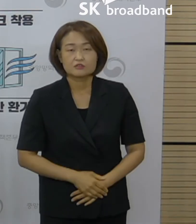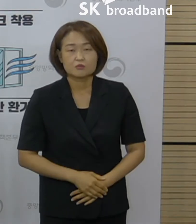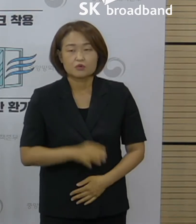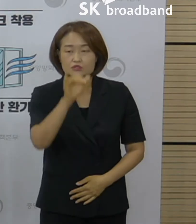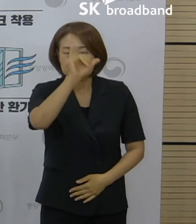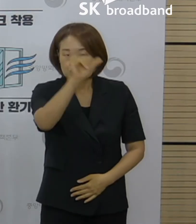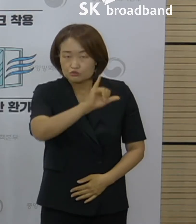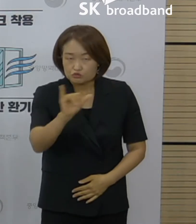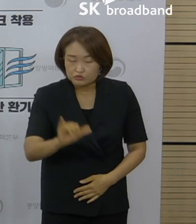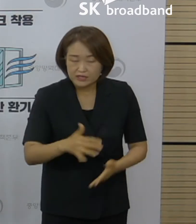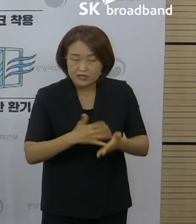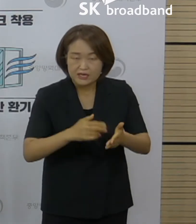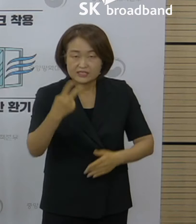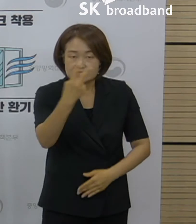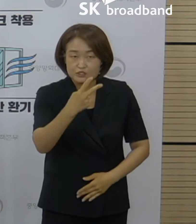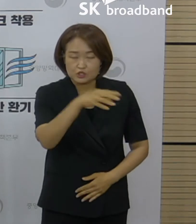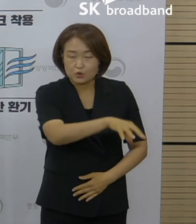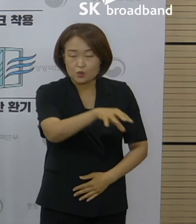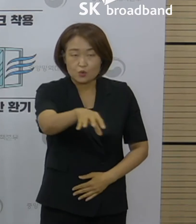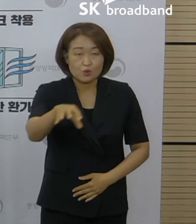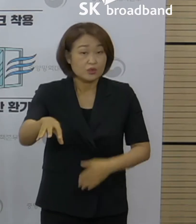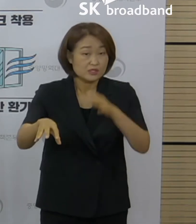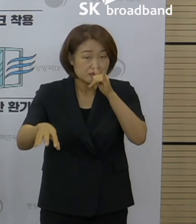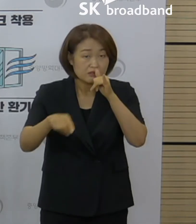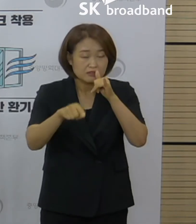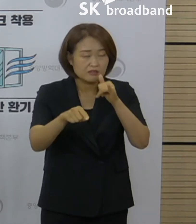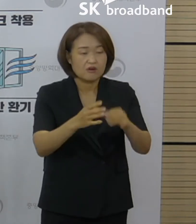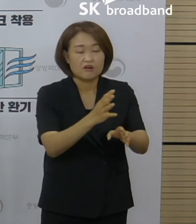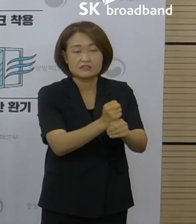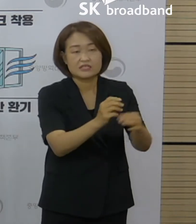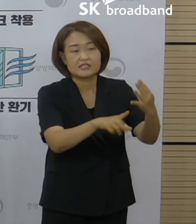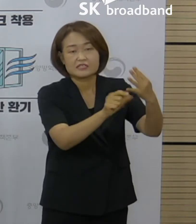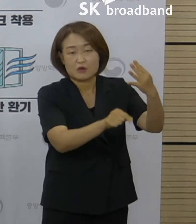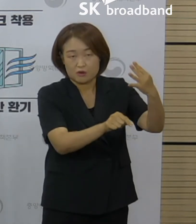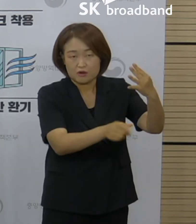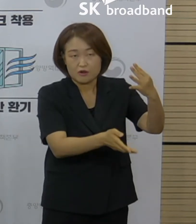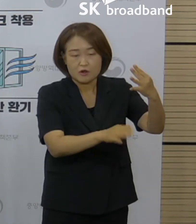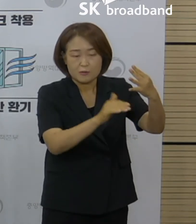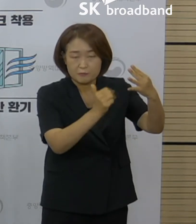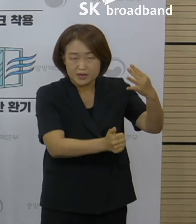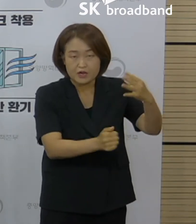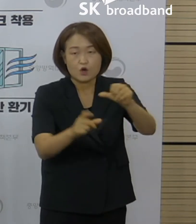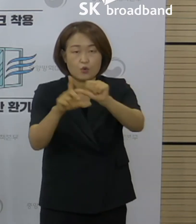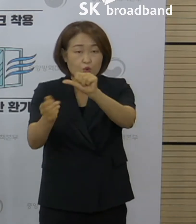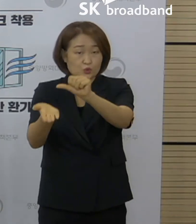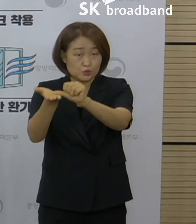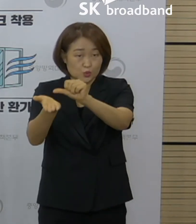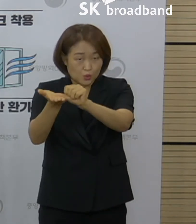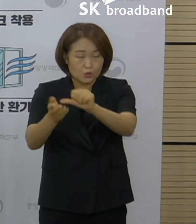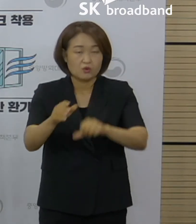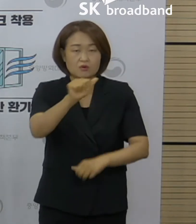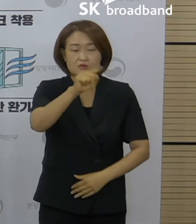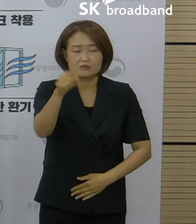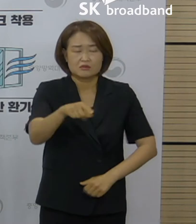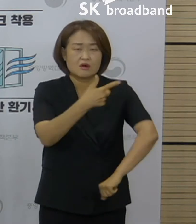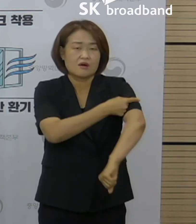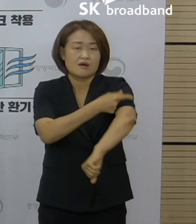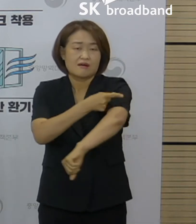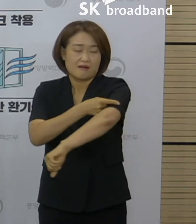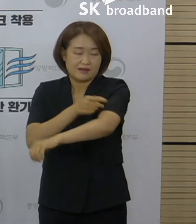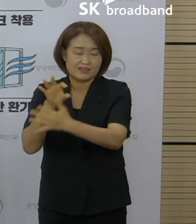한 2천여 개 의료기관에서 4월 말부터 5월 초까지 아스트라제네카 접종이 이루어졌습니다. 그